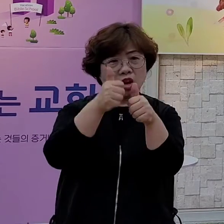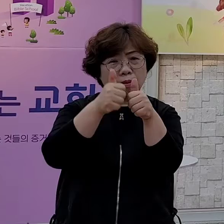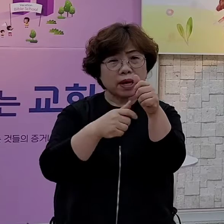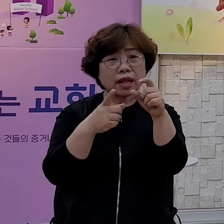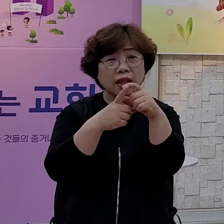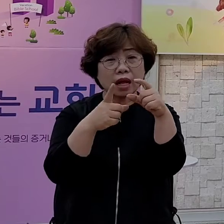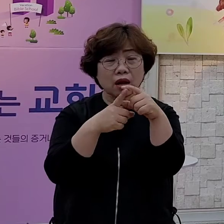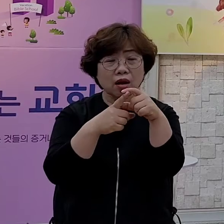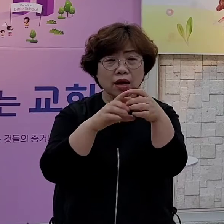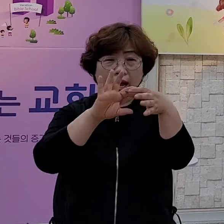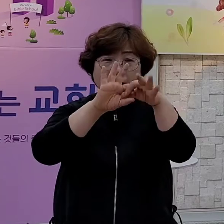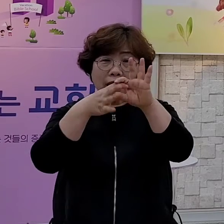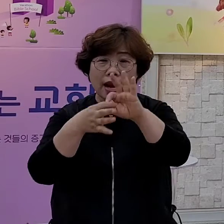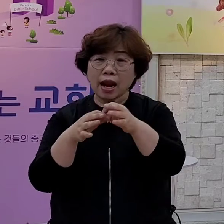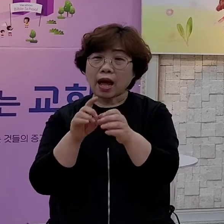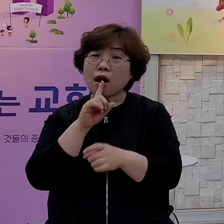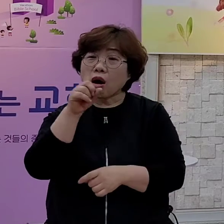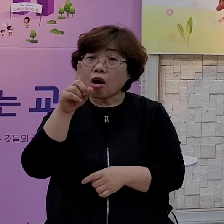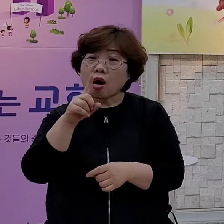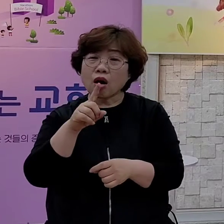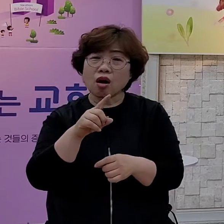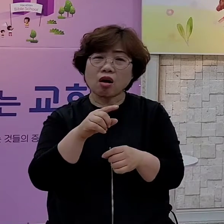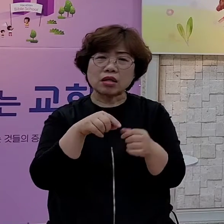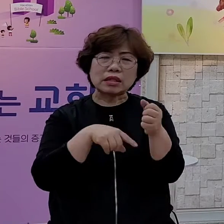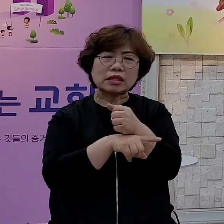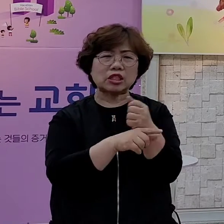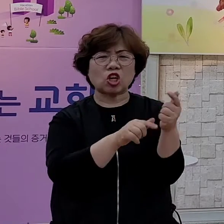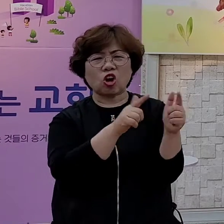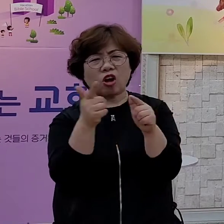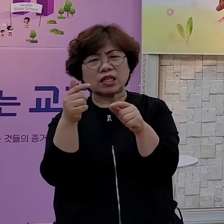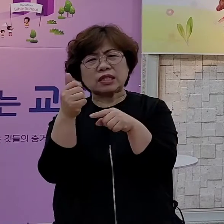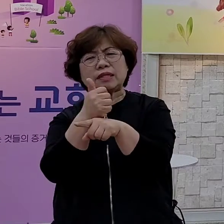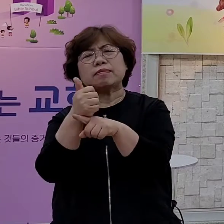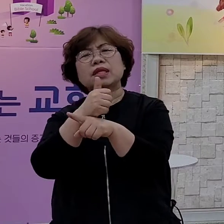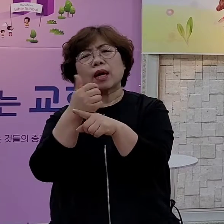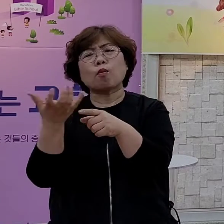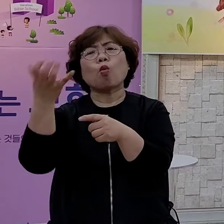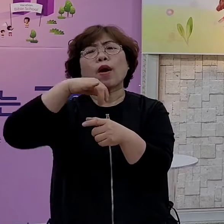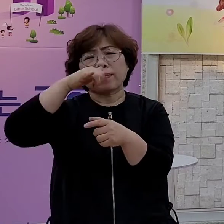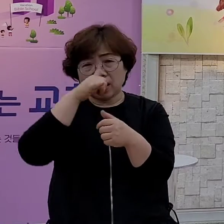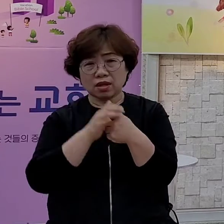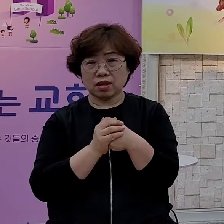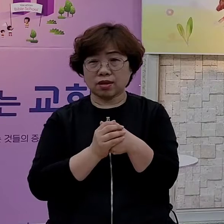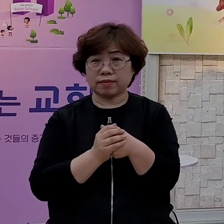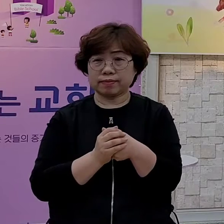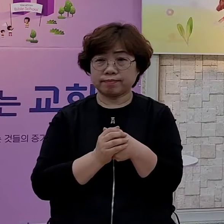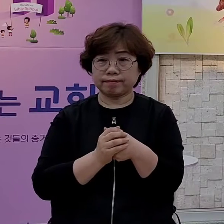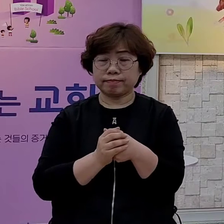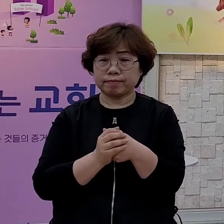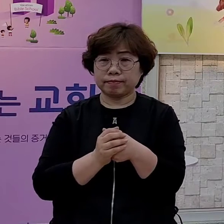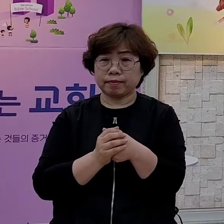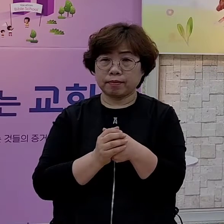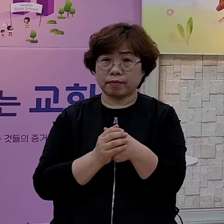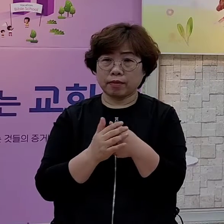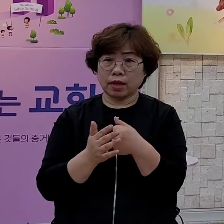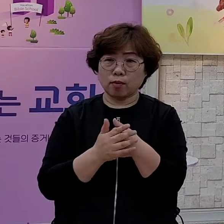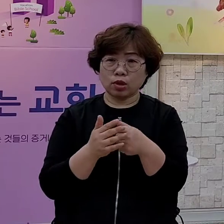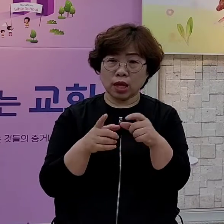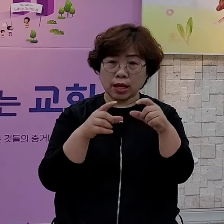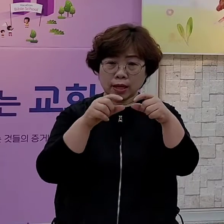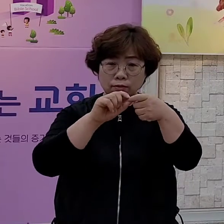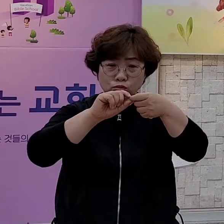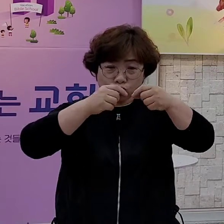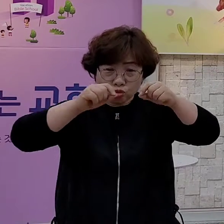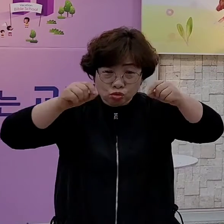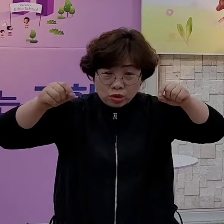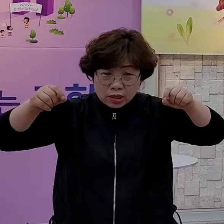원어가 여러 가지 뜻을 가지고 있습니다. 우리가 기본적으로 이제 여기서부터 이제 출발하는데, 문맥에